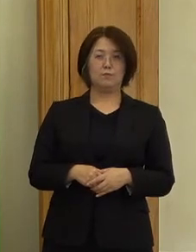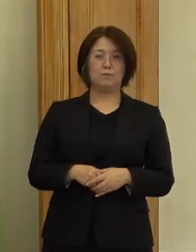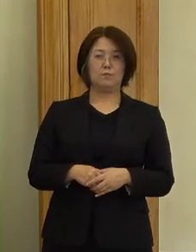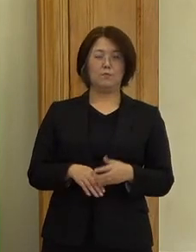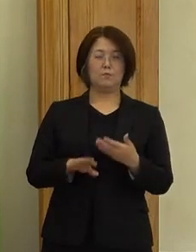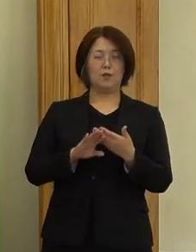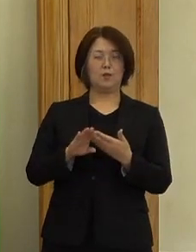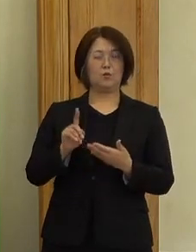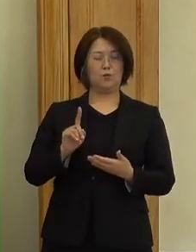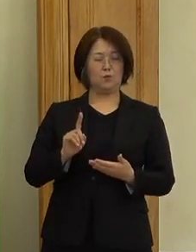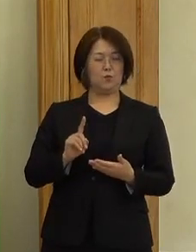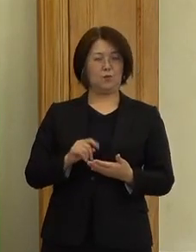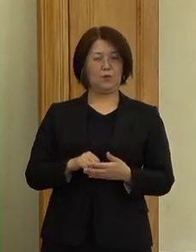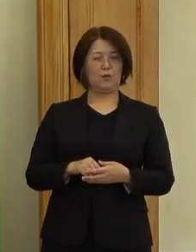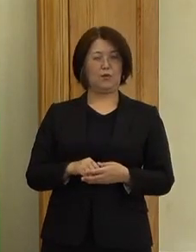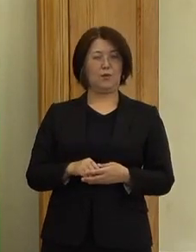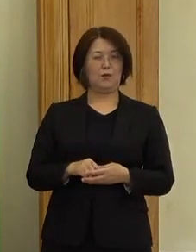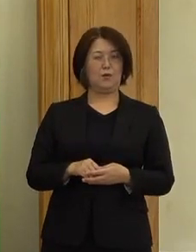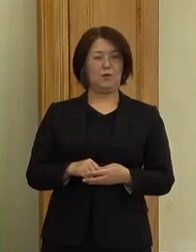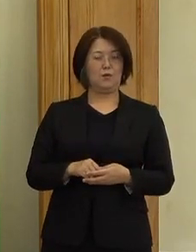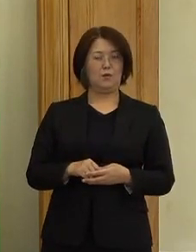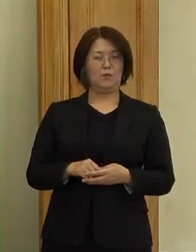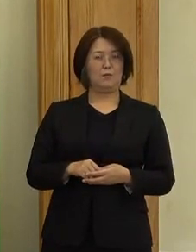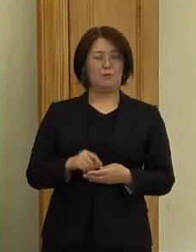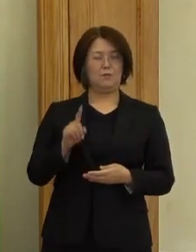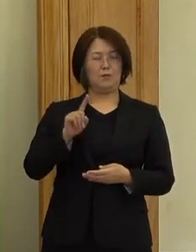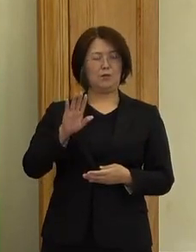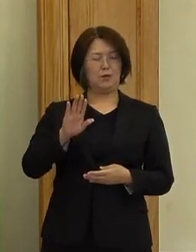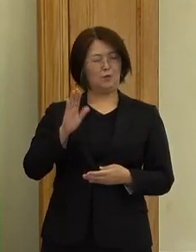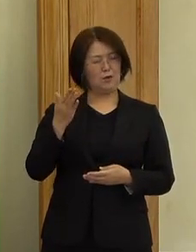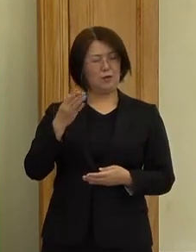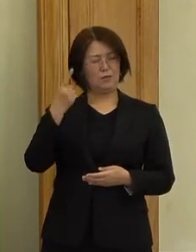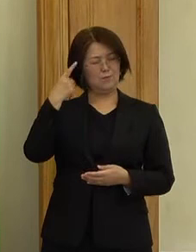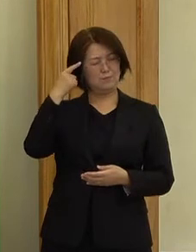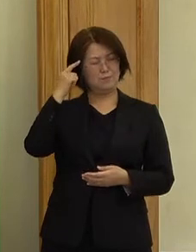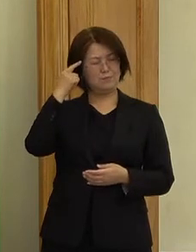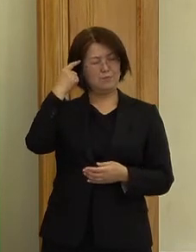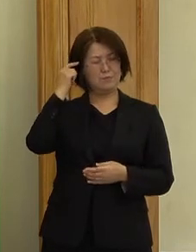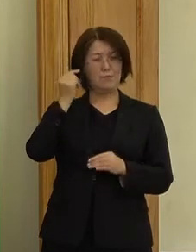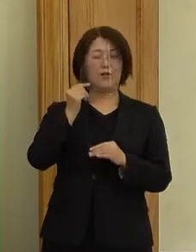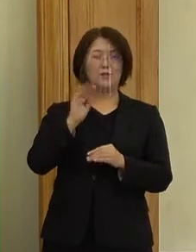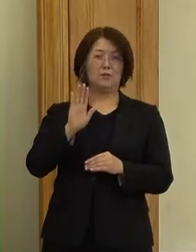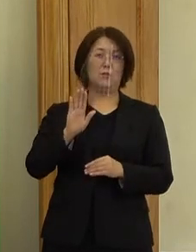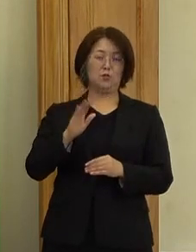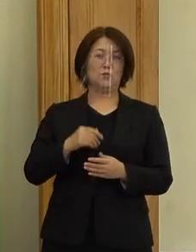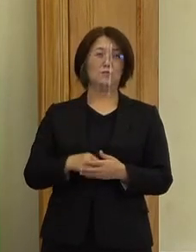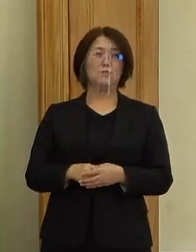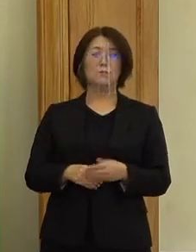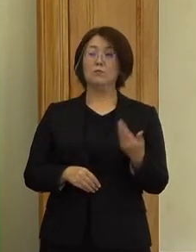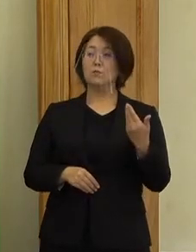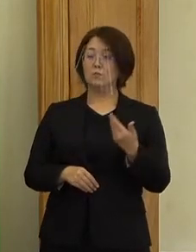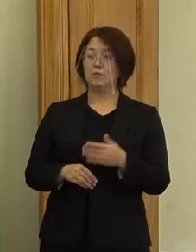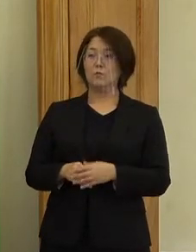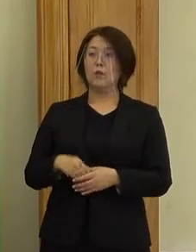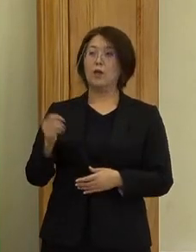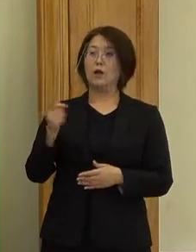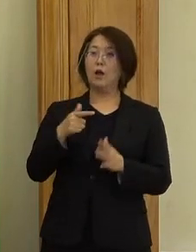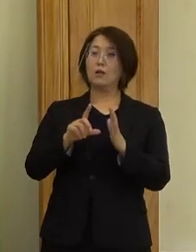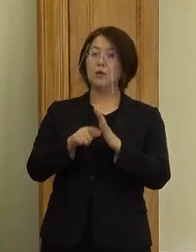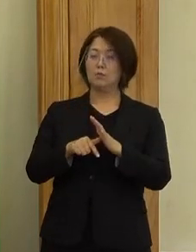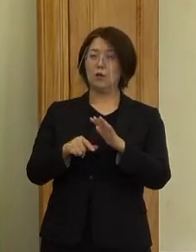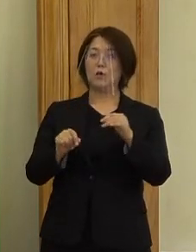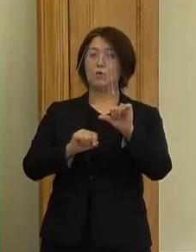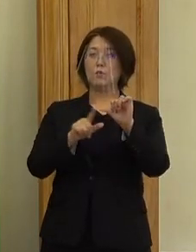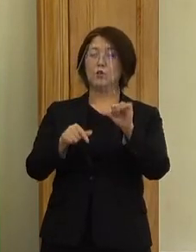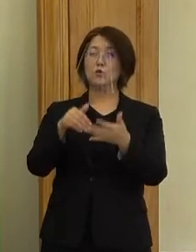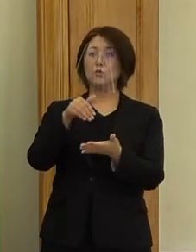あとは何があるのかなと、今日々知恵を絞っているところですけども、 そうした中でも早ければ今月下